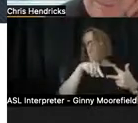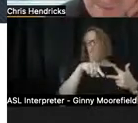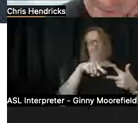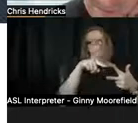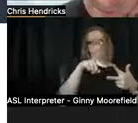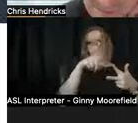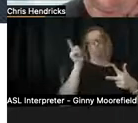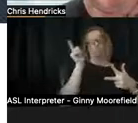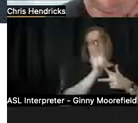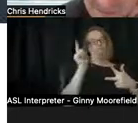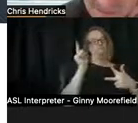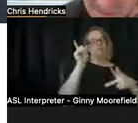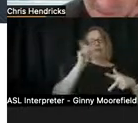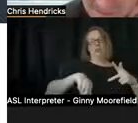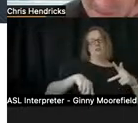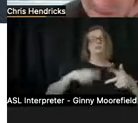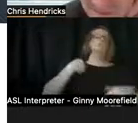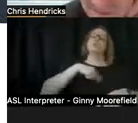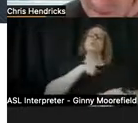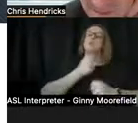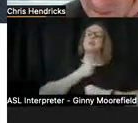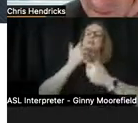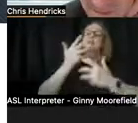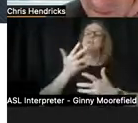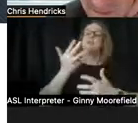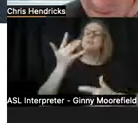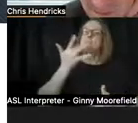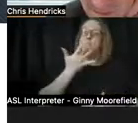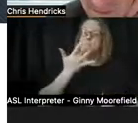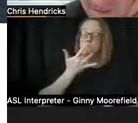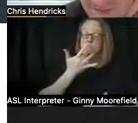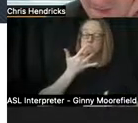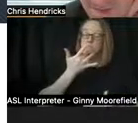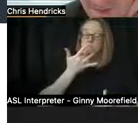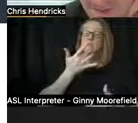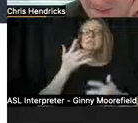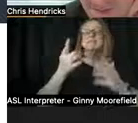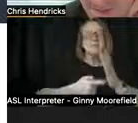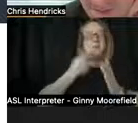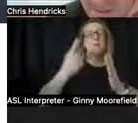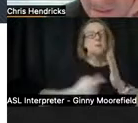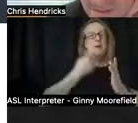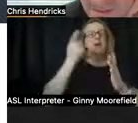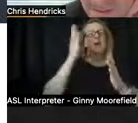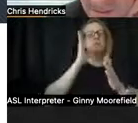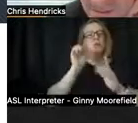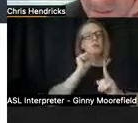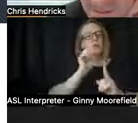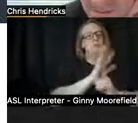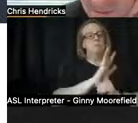cacahuetes Entonces eso es un no no cuando nosotros expresamos nuestra preferencia por una opción a veces